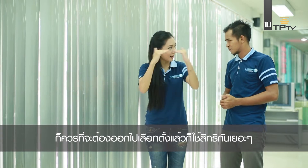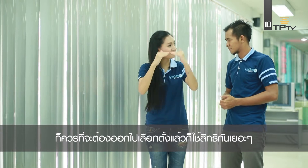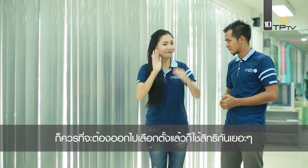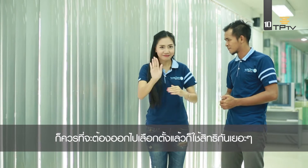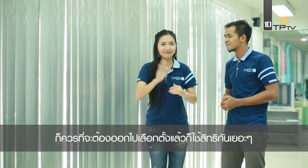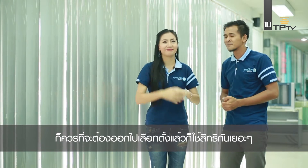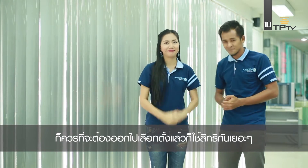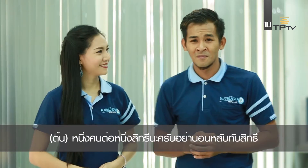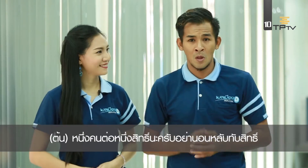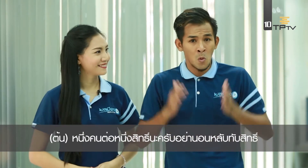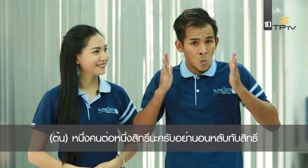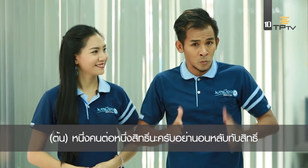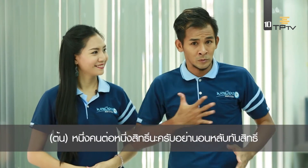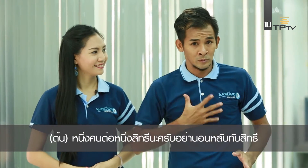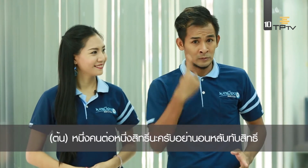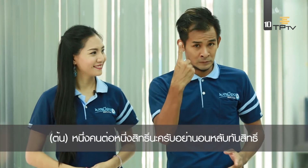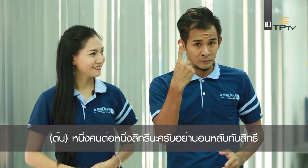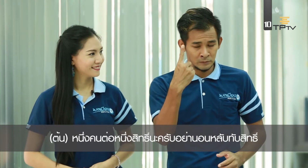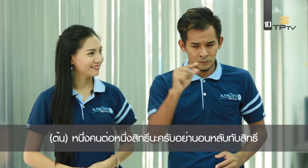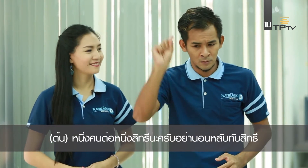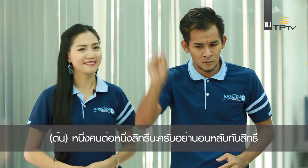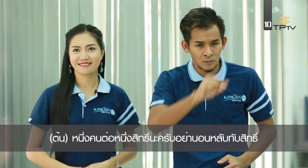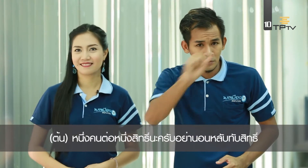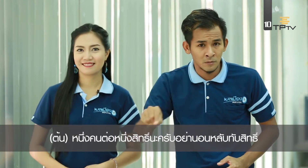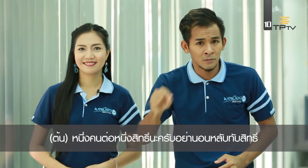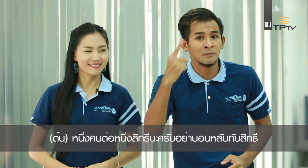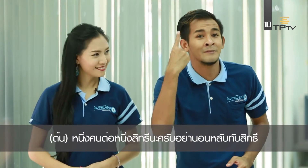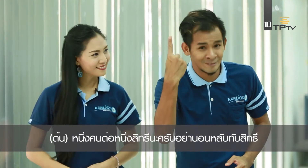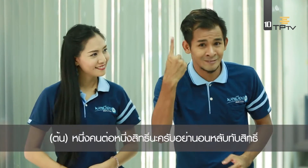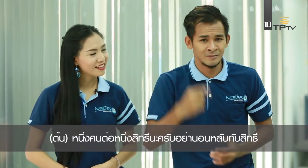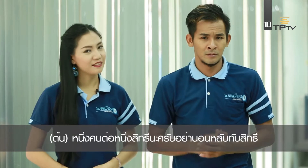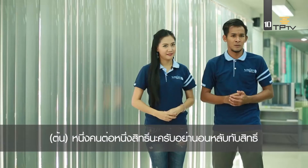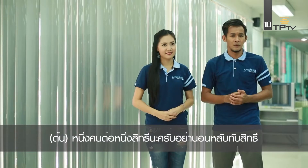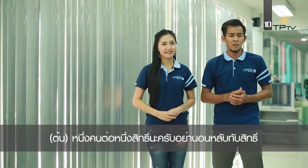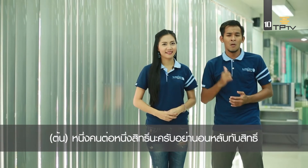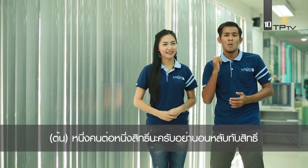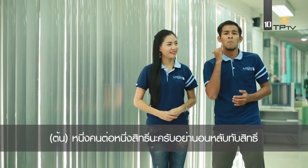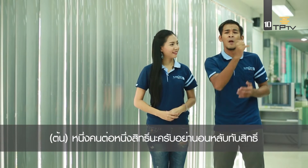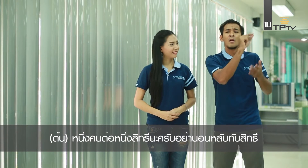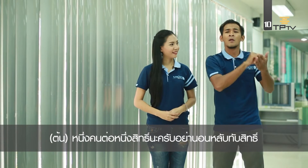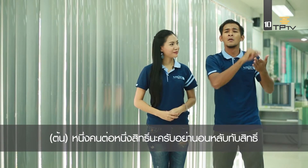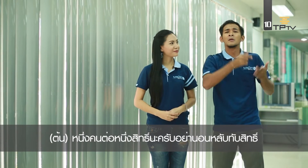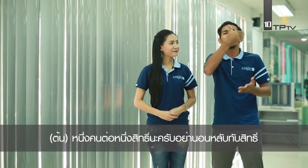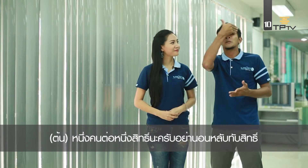ยอะๆนะคะ 1คนต่อ1สิทธิ์นะครับอย่านอนหลับ